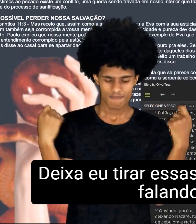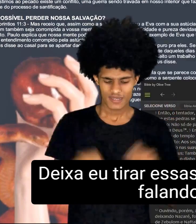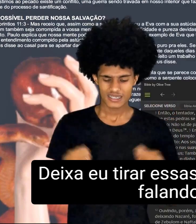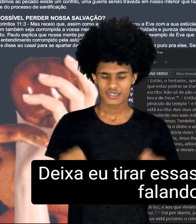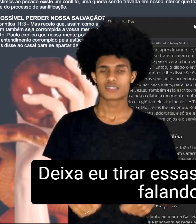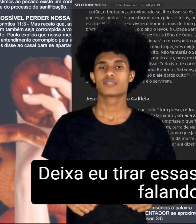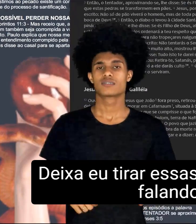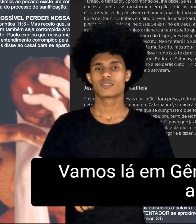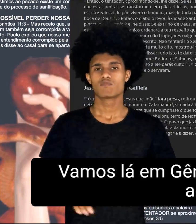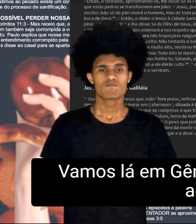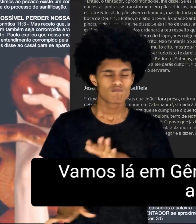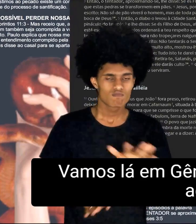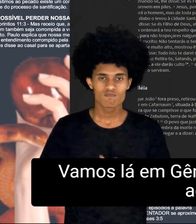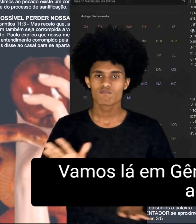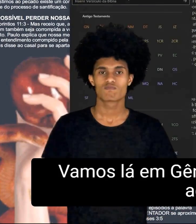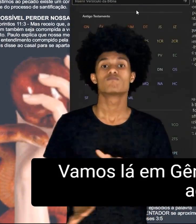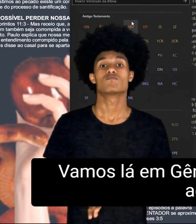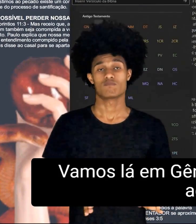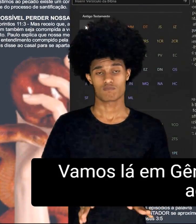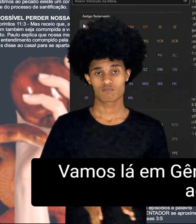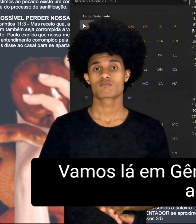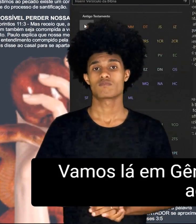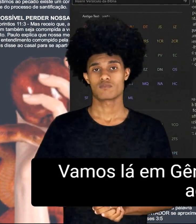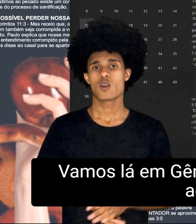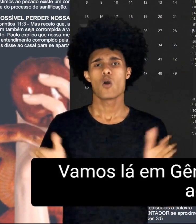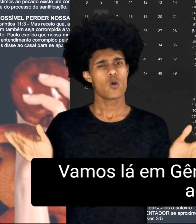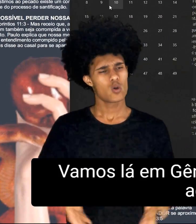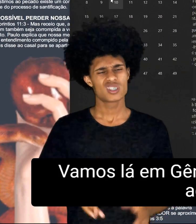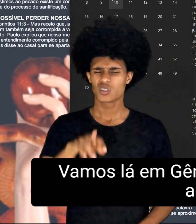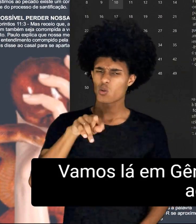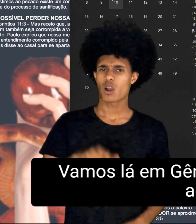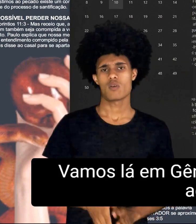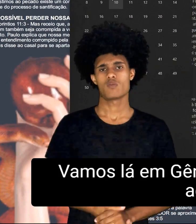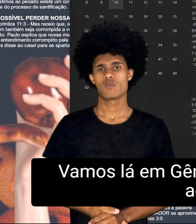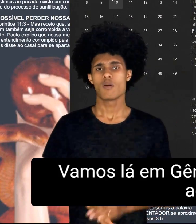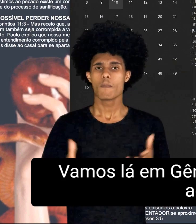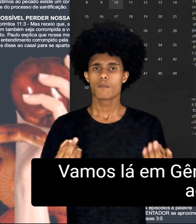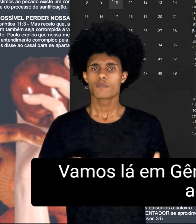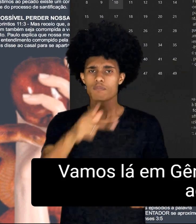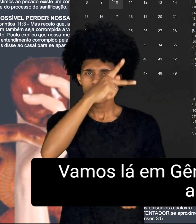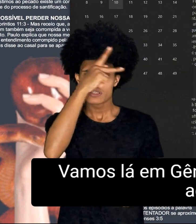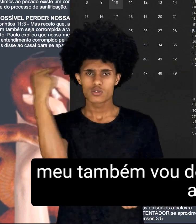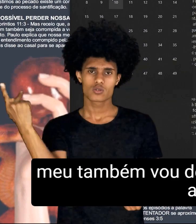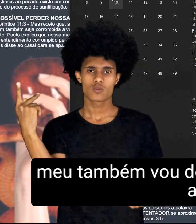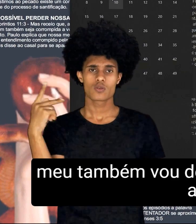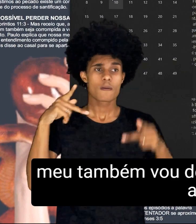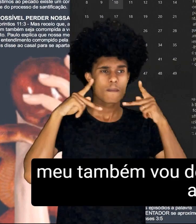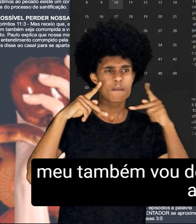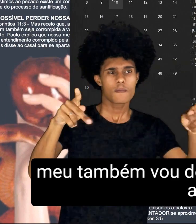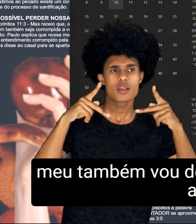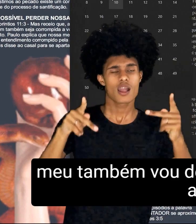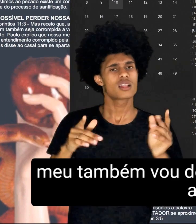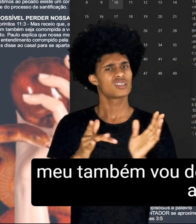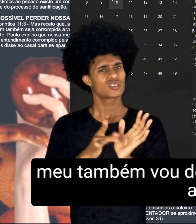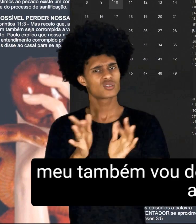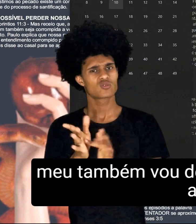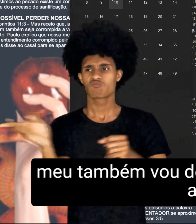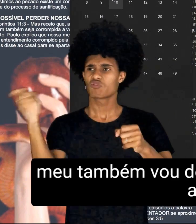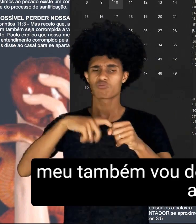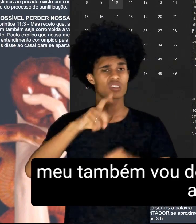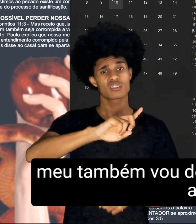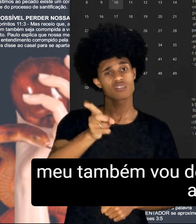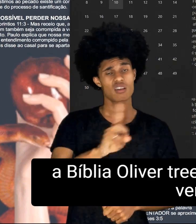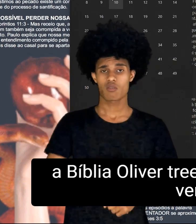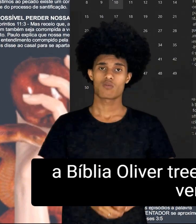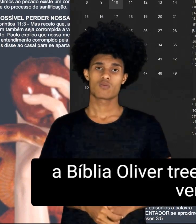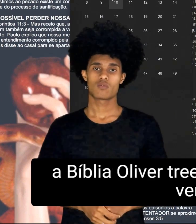falando de Gênesis 2,15. Vamos lá. Gênesis, para quem já assistiu aquele vídeo meu, também vou deixar aqui no card. Eu quero